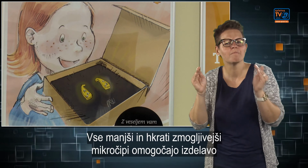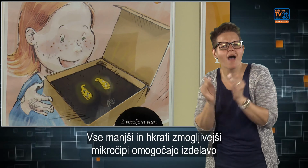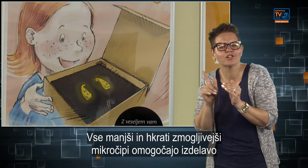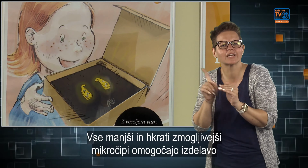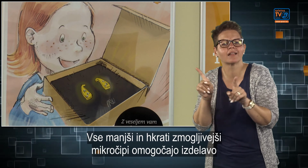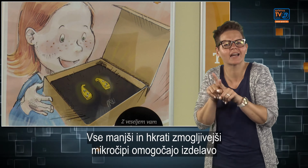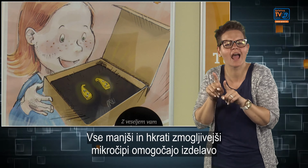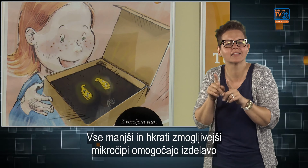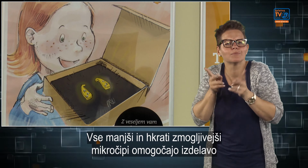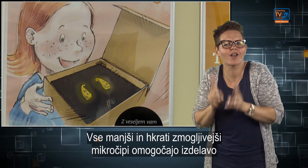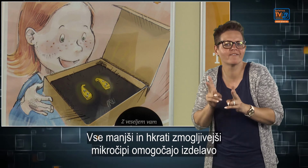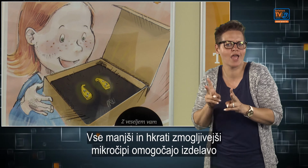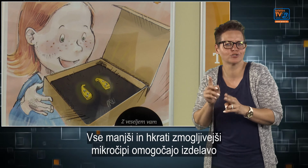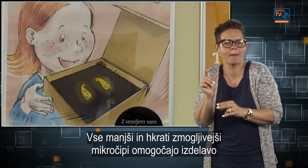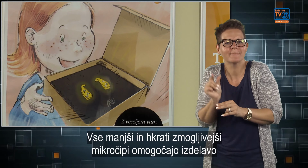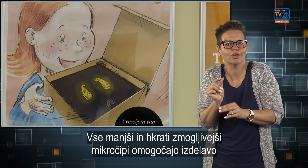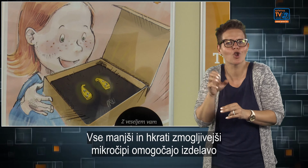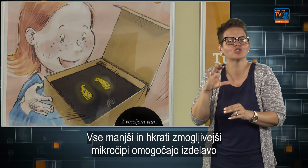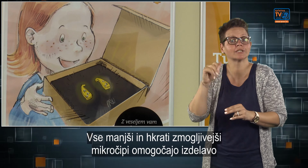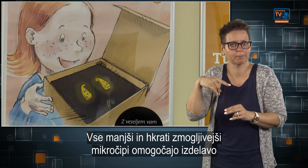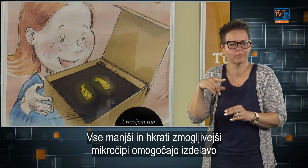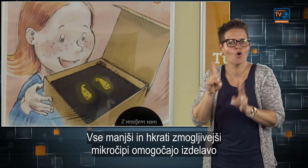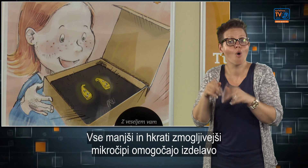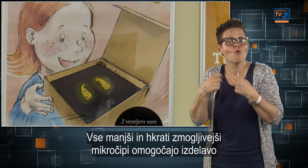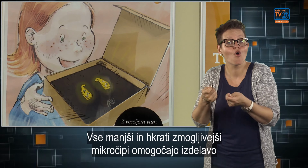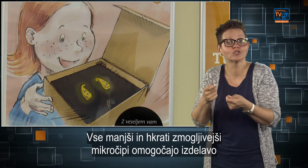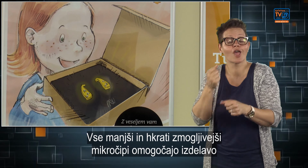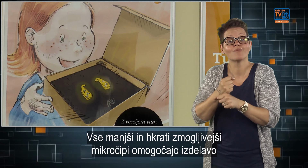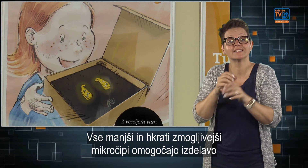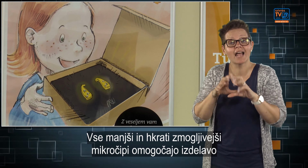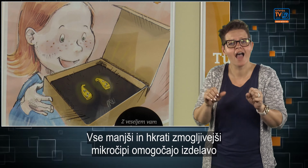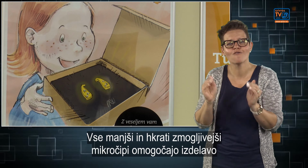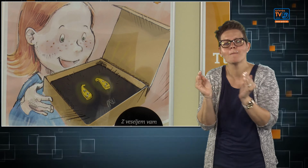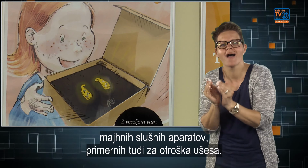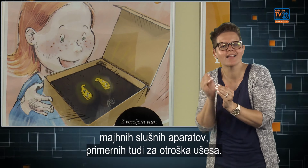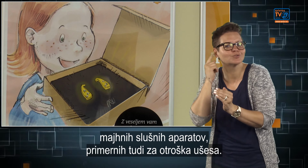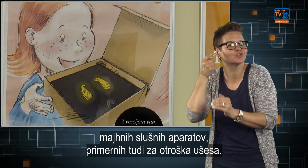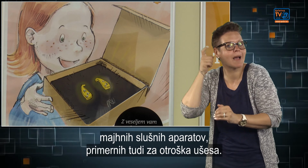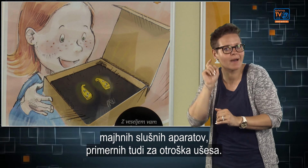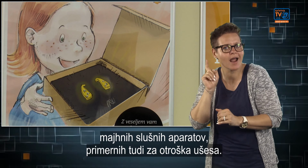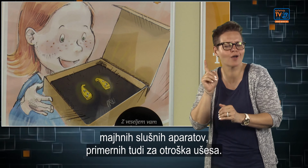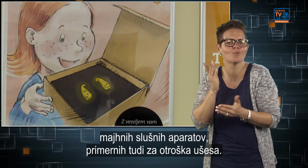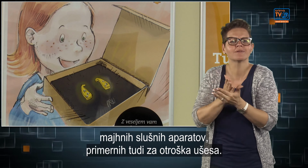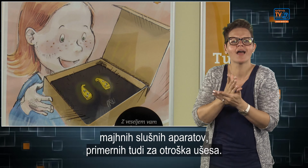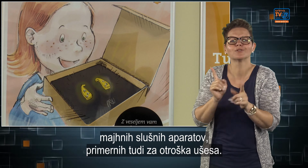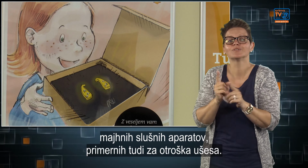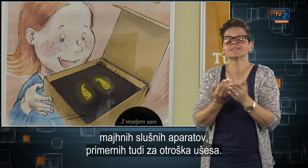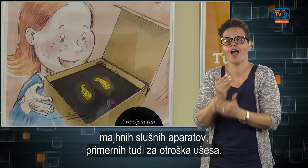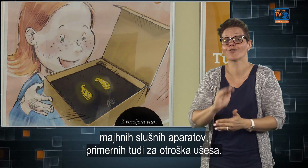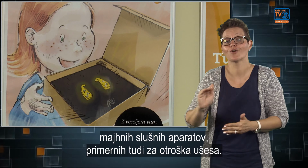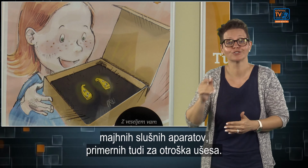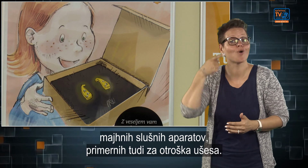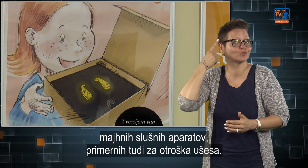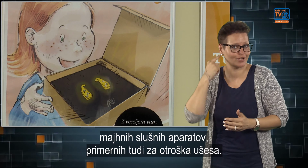Vse manjši in hkrati zmogljivejši mikročipi omogočajo izdelavo manjših slušnih aparatov, primernih tudi